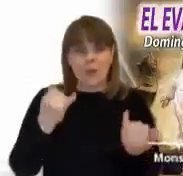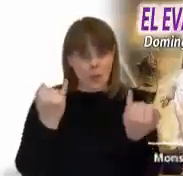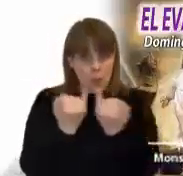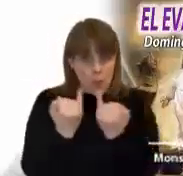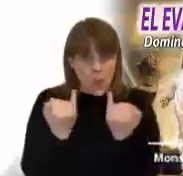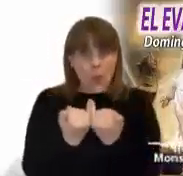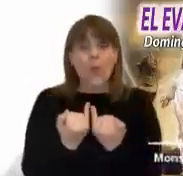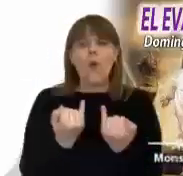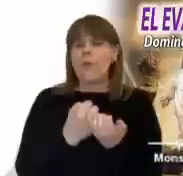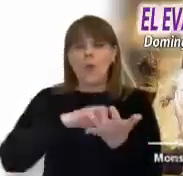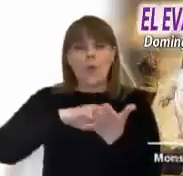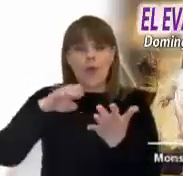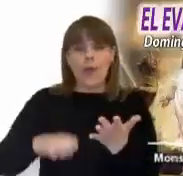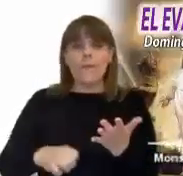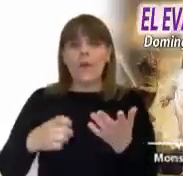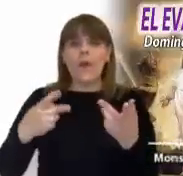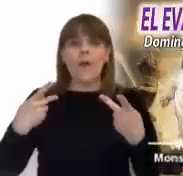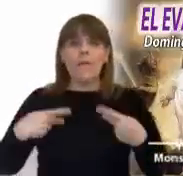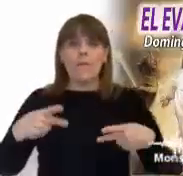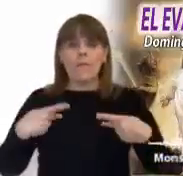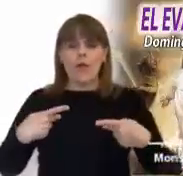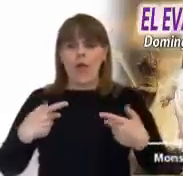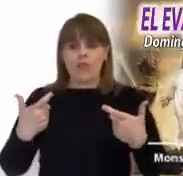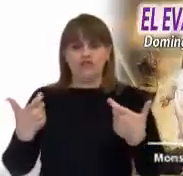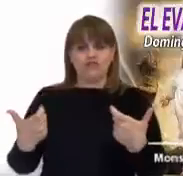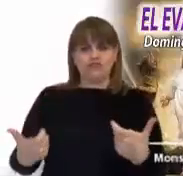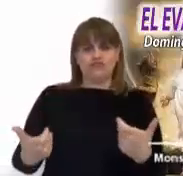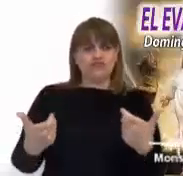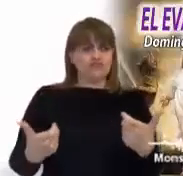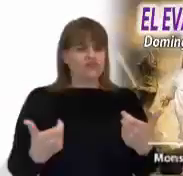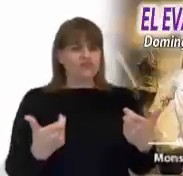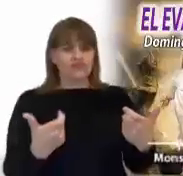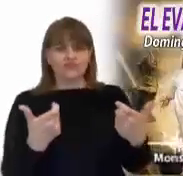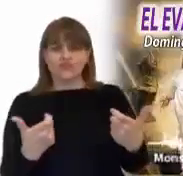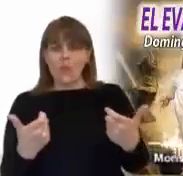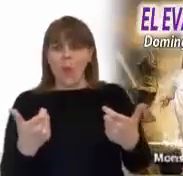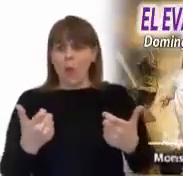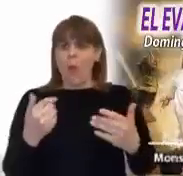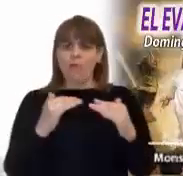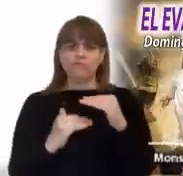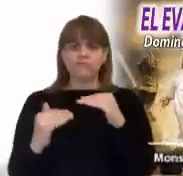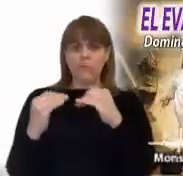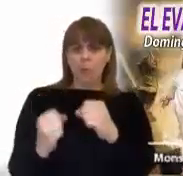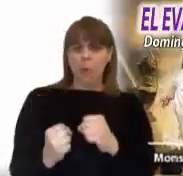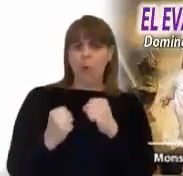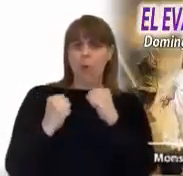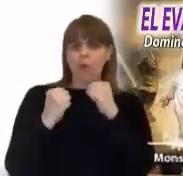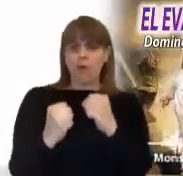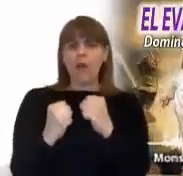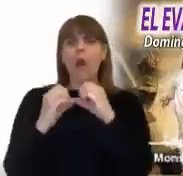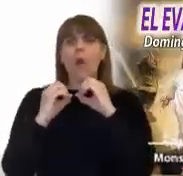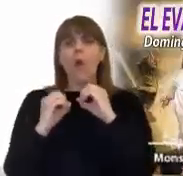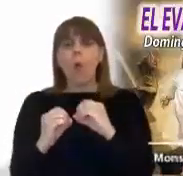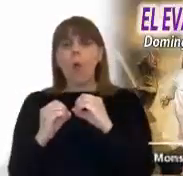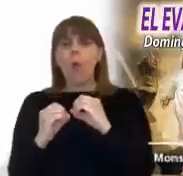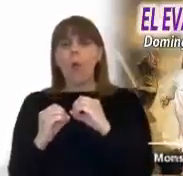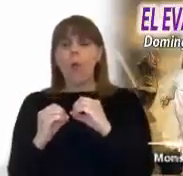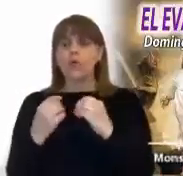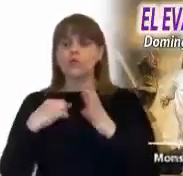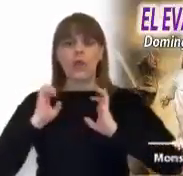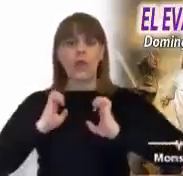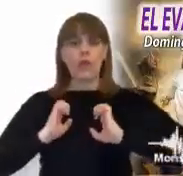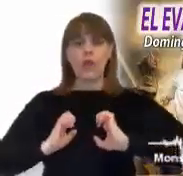ese mismo rostro, los rostros cubiertos de riqueza y poder, los rostros disimulados bajo los velos de